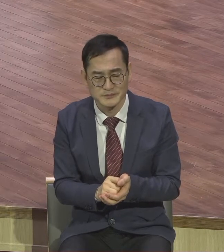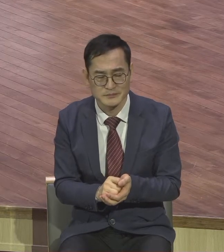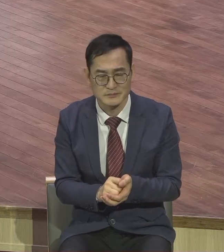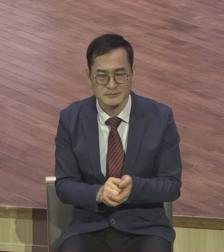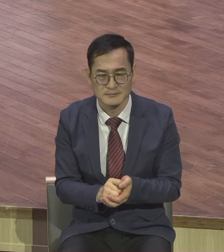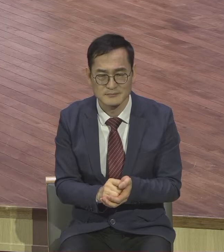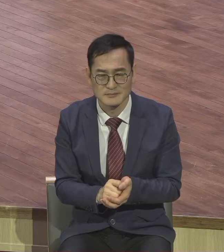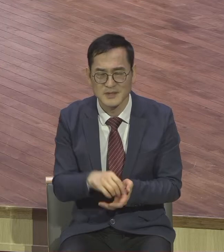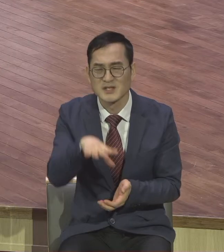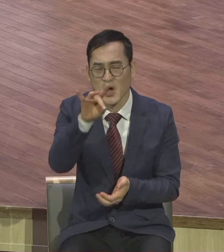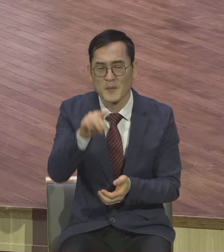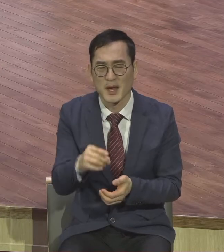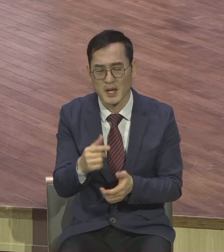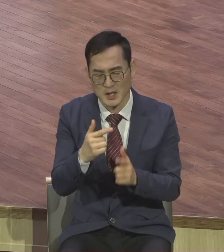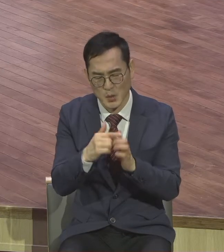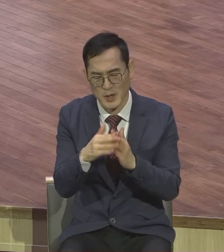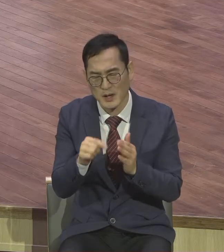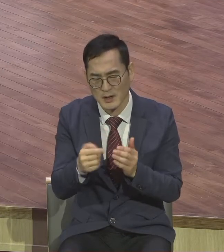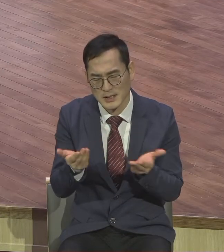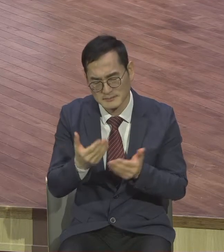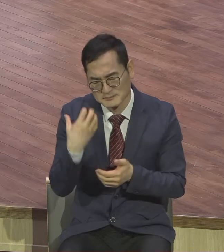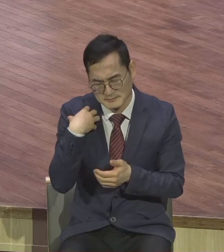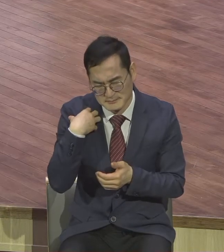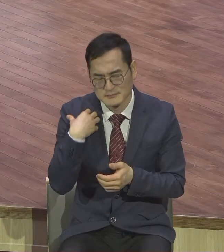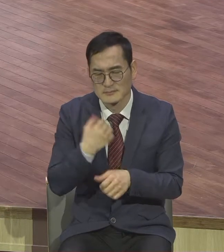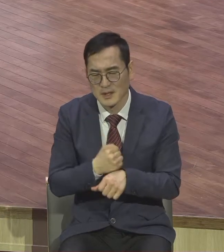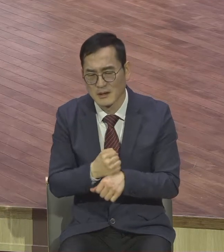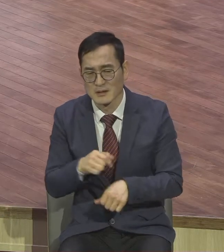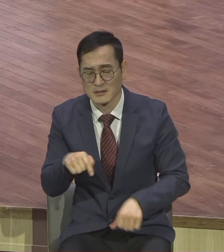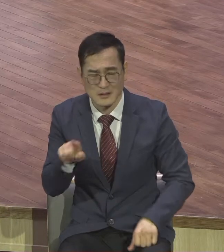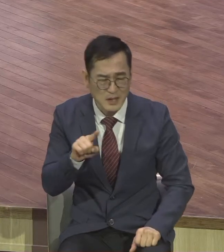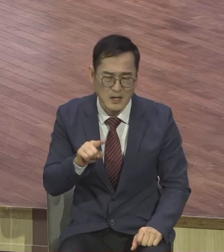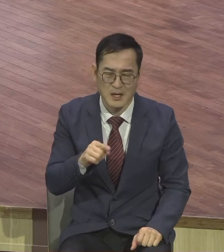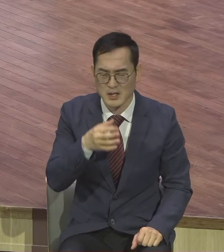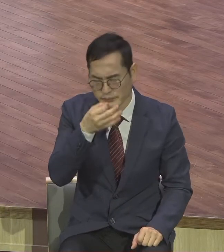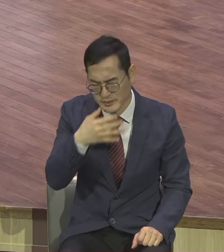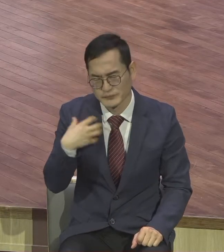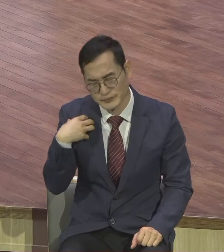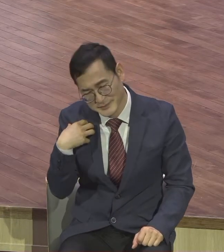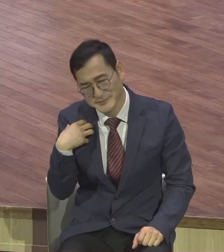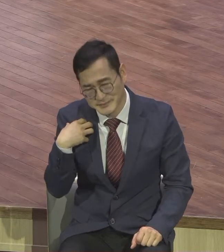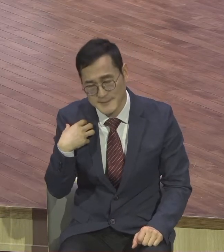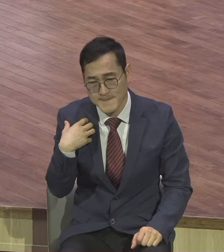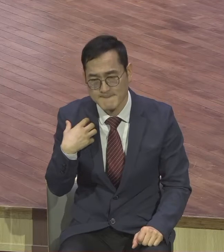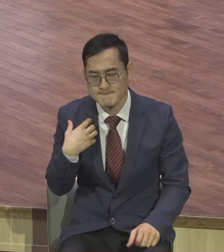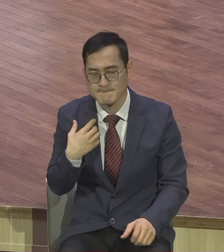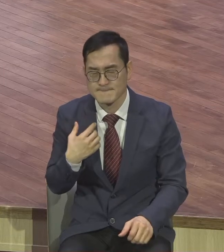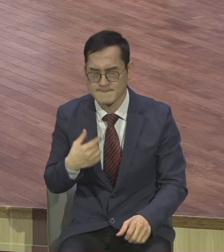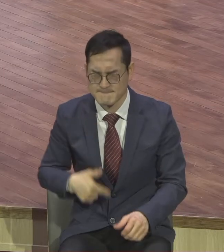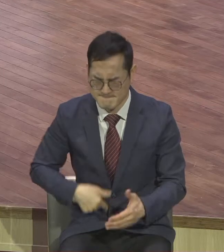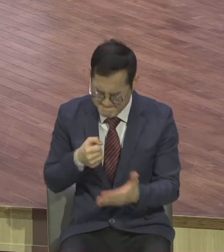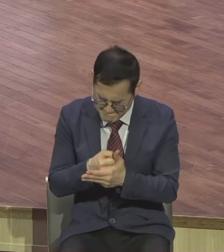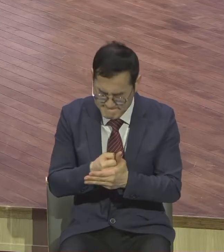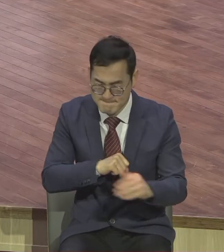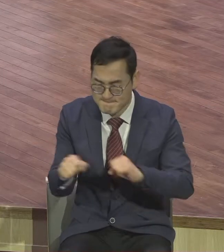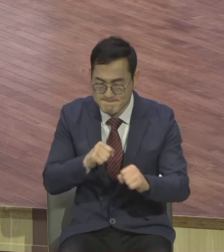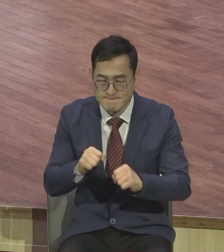부터는 뭐 하나님 나라 누리고 있잖아요 아유 먹게 유혹해봐요 오케이 아멘 아무튼 이랬던 상관없어 나하고는